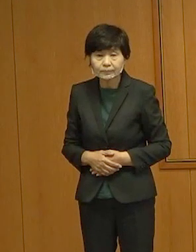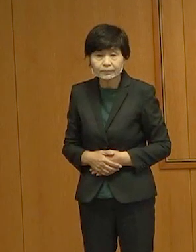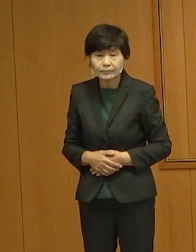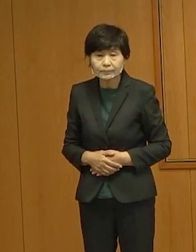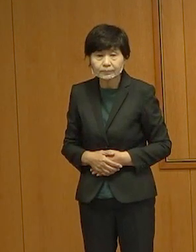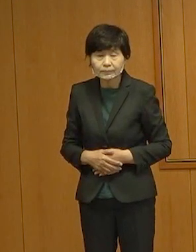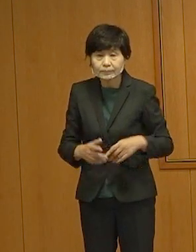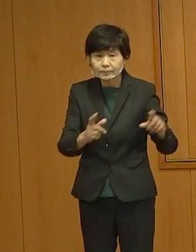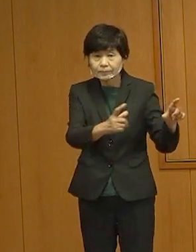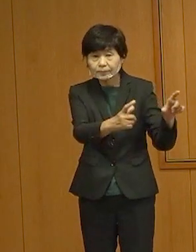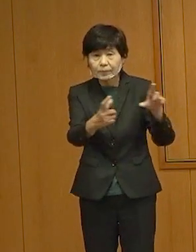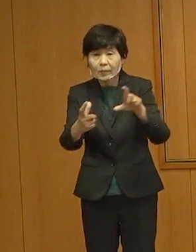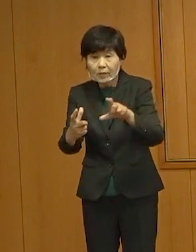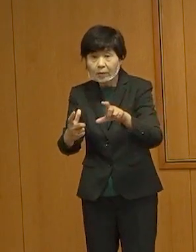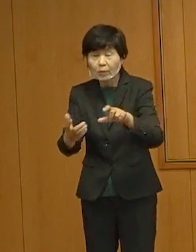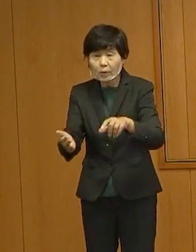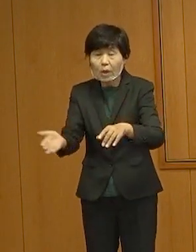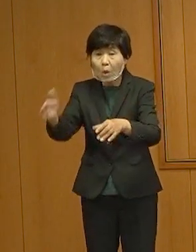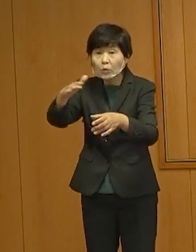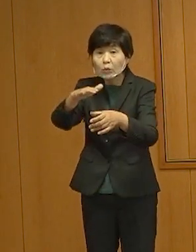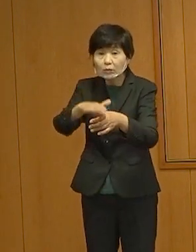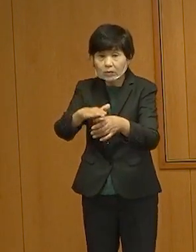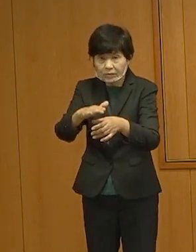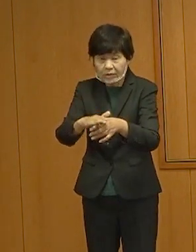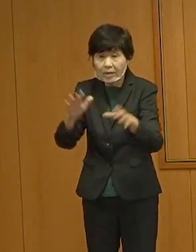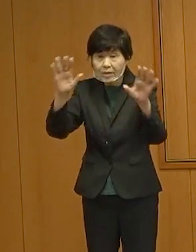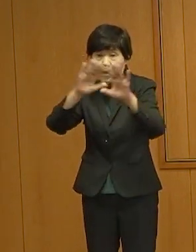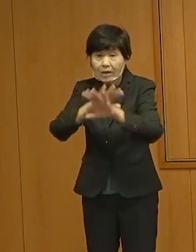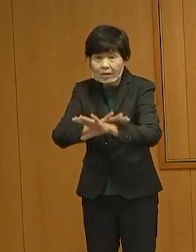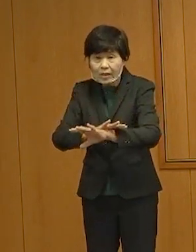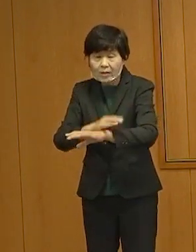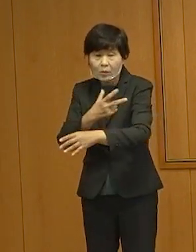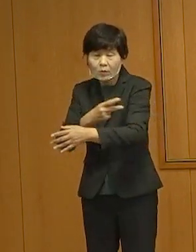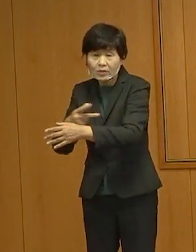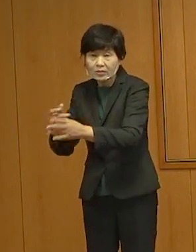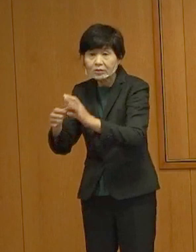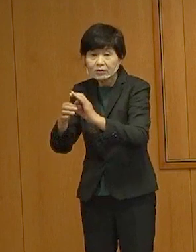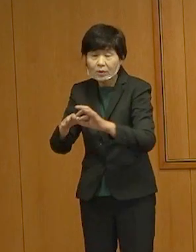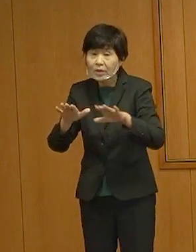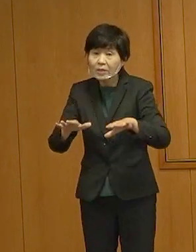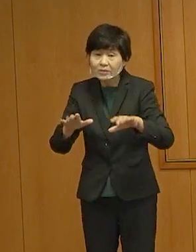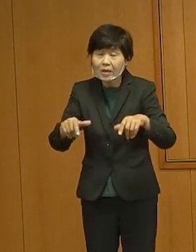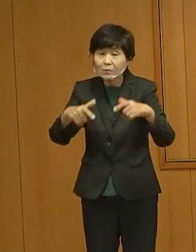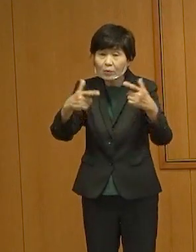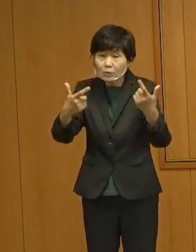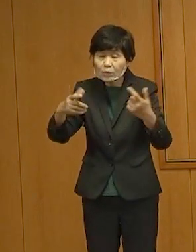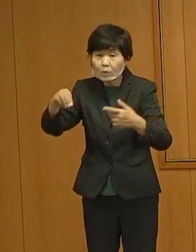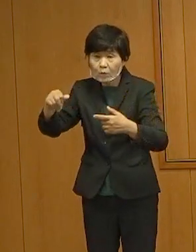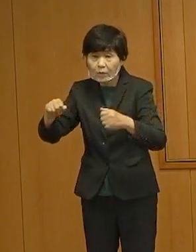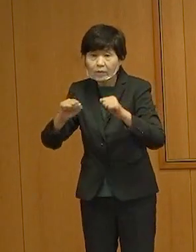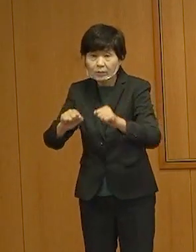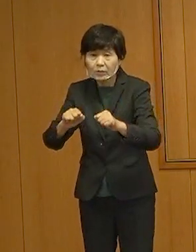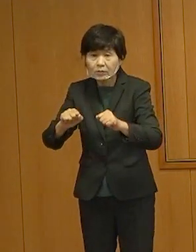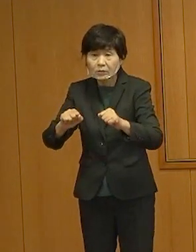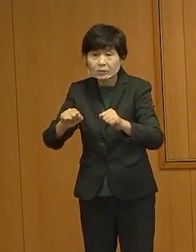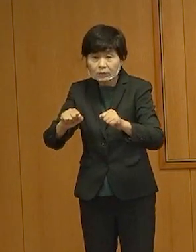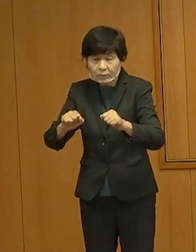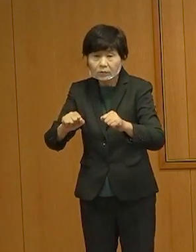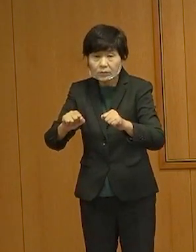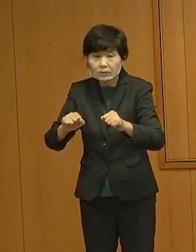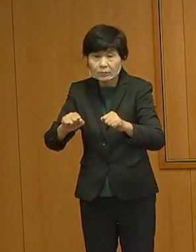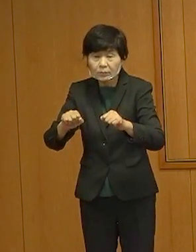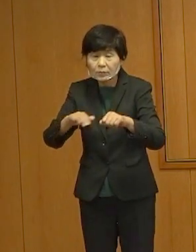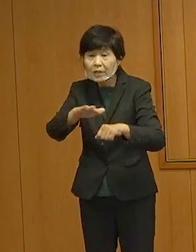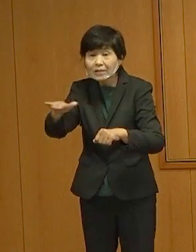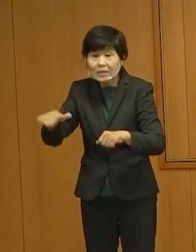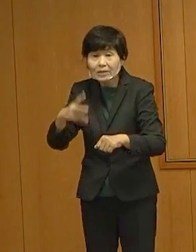すいません、今の補足よろしいですか。夜間の接種について現在木曜と土曜日をやっておりますけども、皆さん2回目の方をやっ